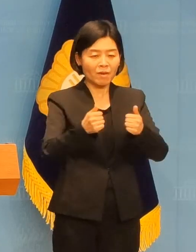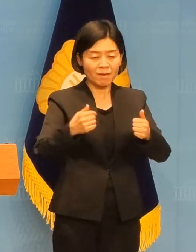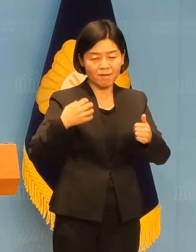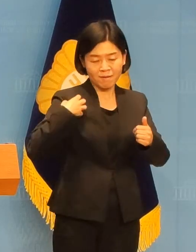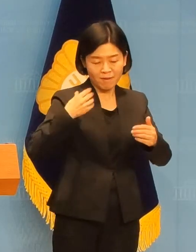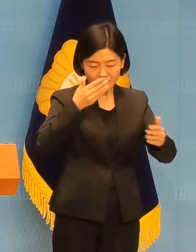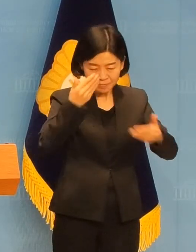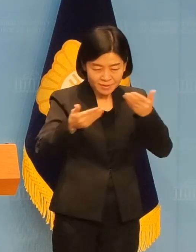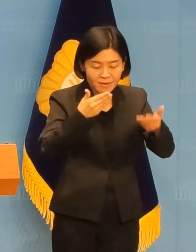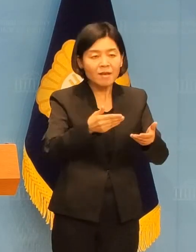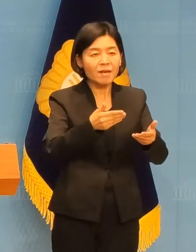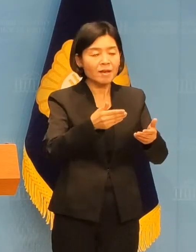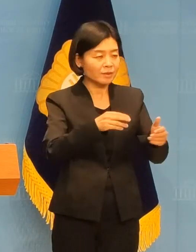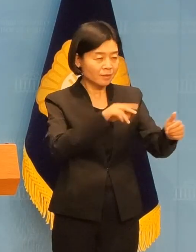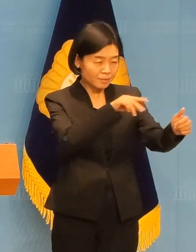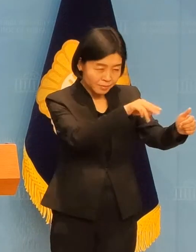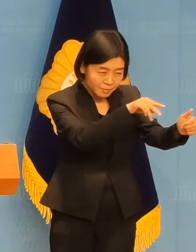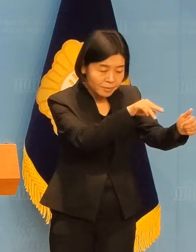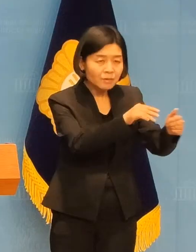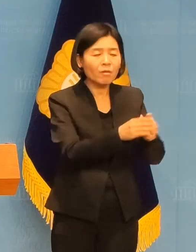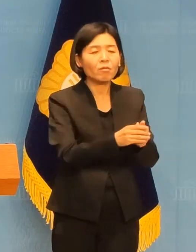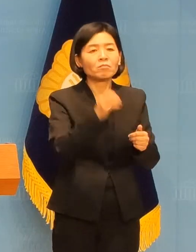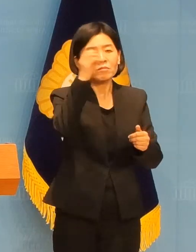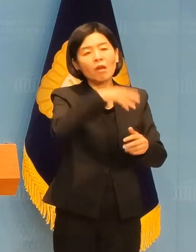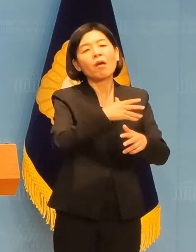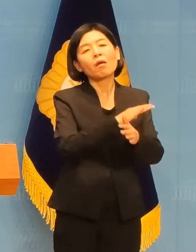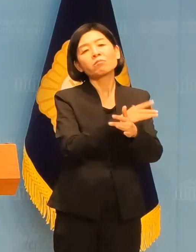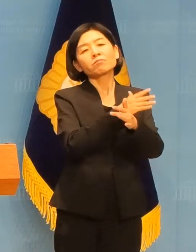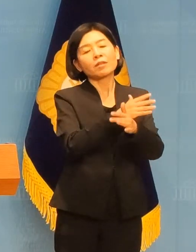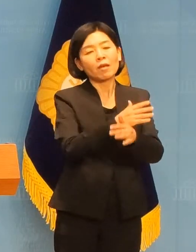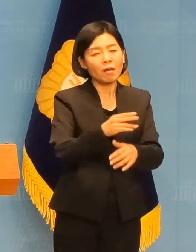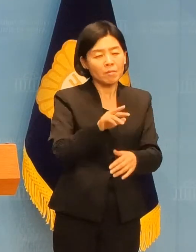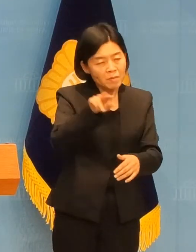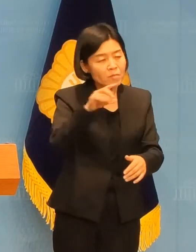풍자로 포장하는 2차 망언까지 서슴지 않았습니다.